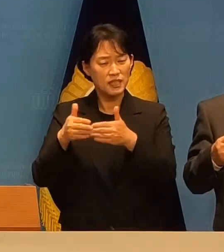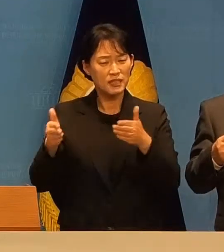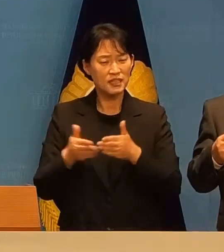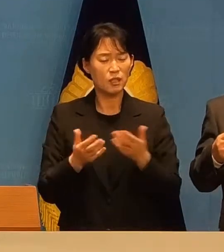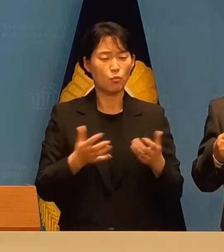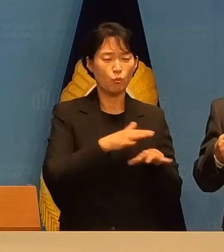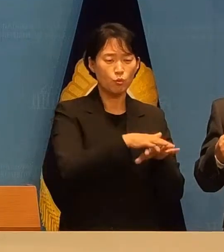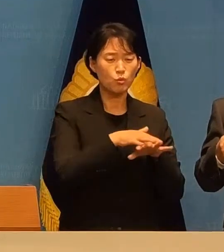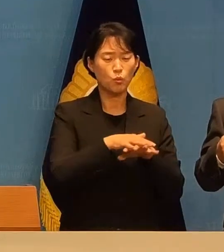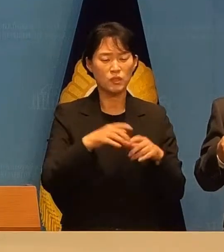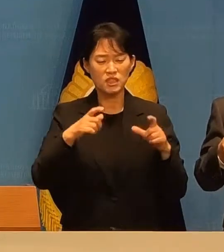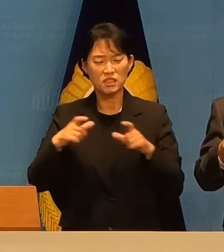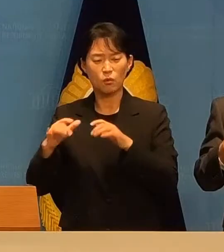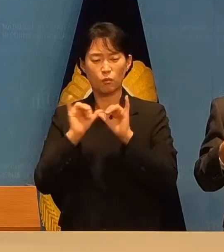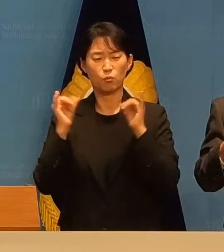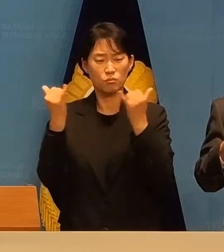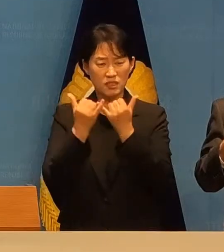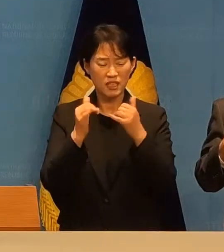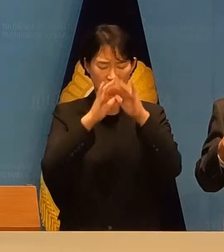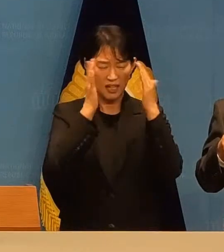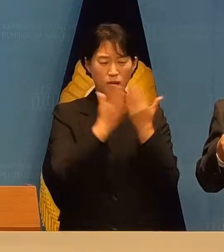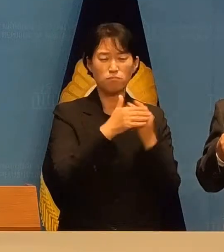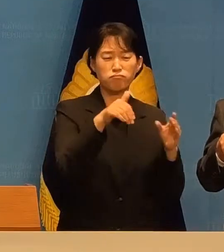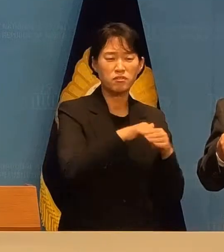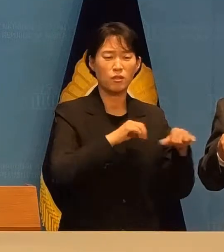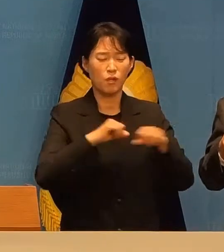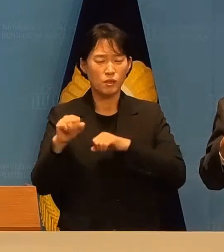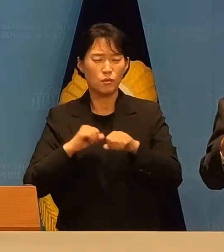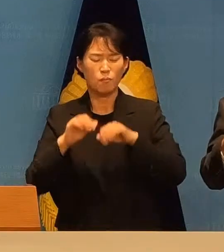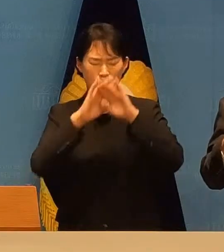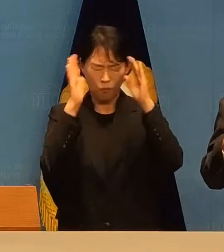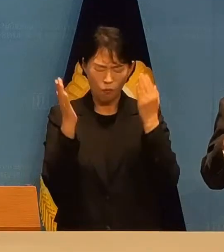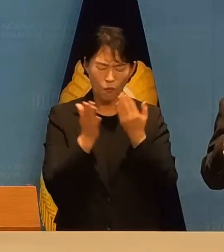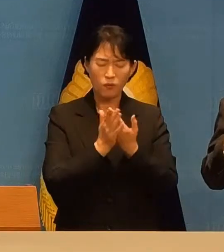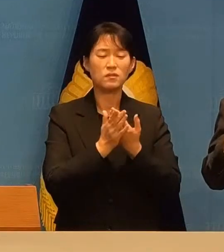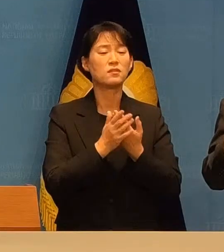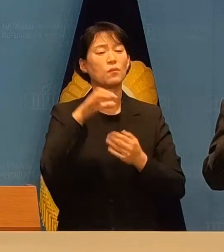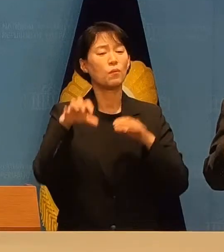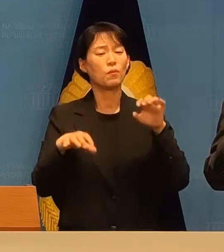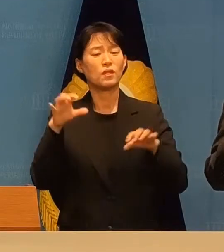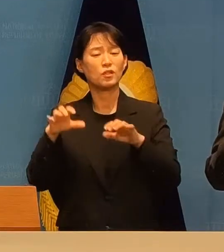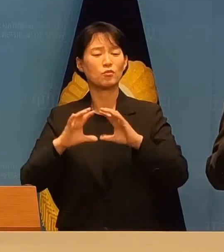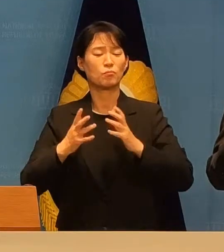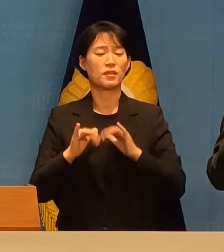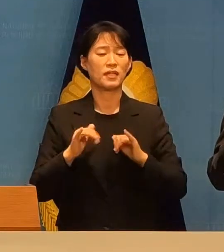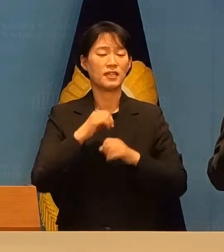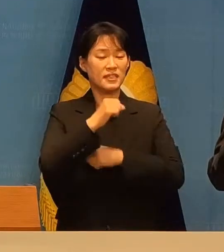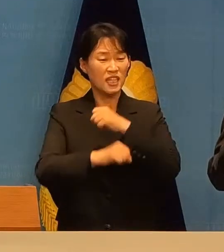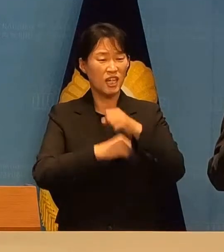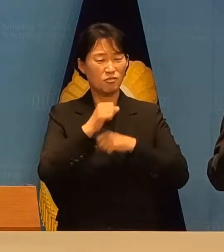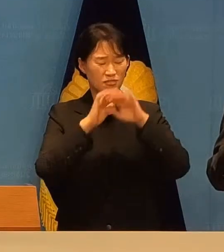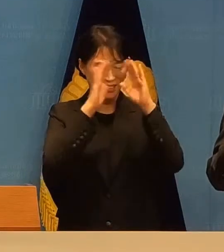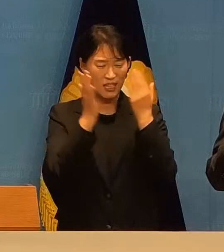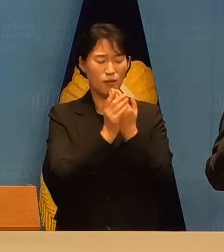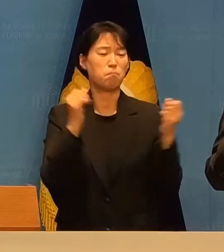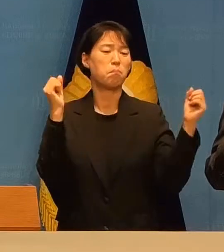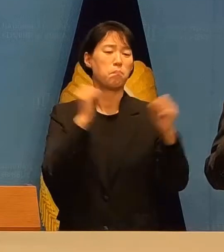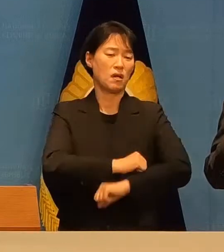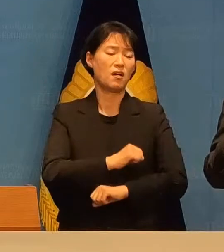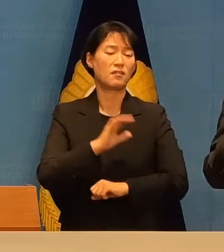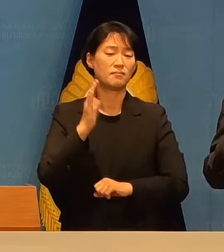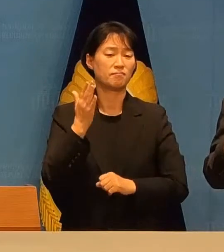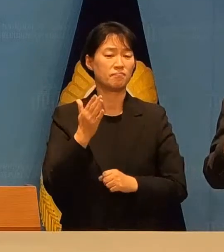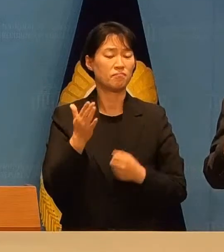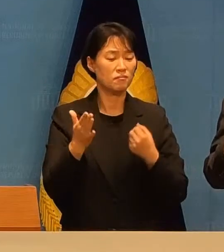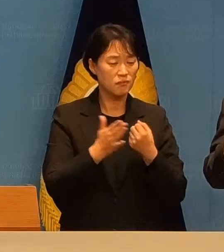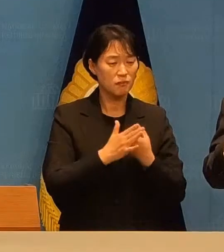노조, 지역공동체, 문화활동 등 모든 영역에서 국민의 자유는 무너지는 것입니다.